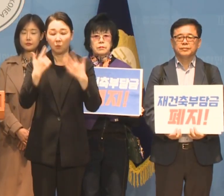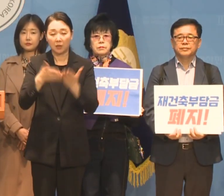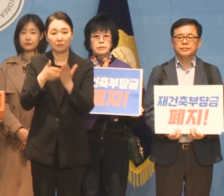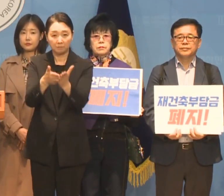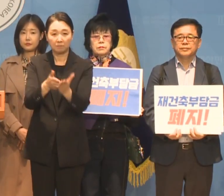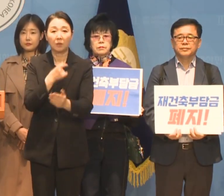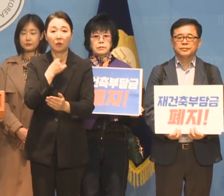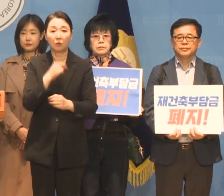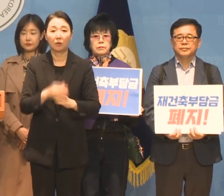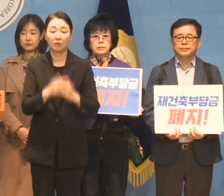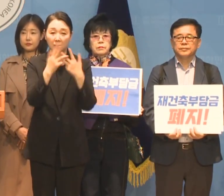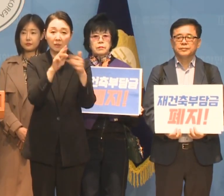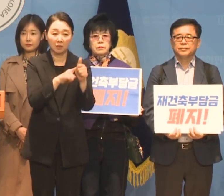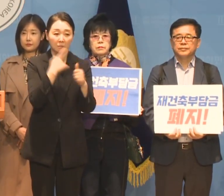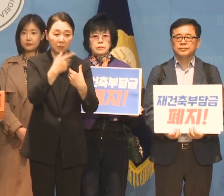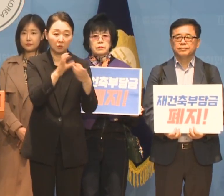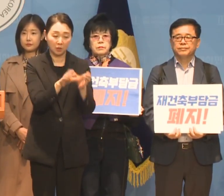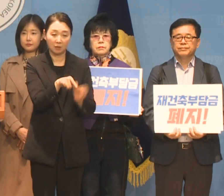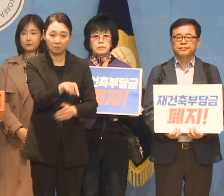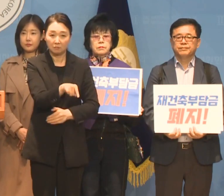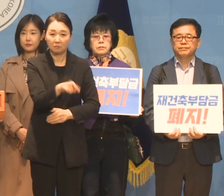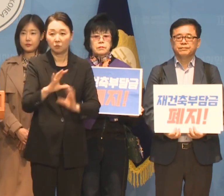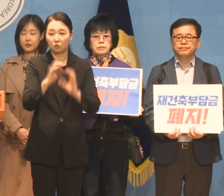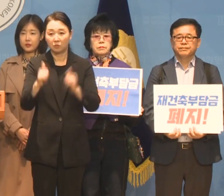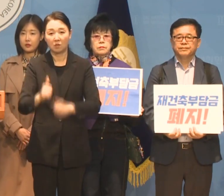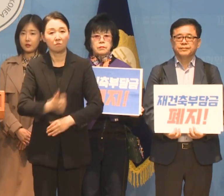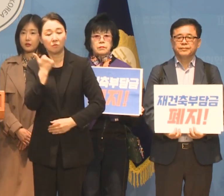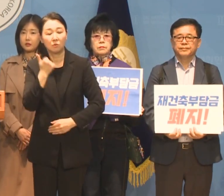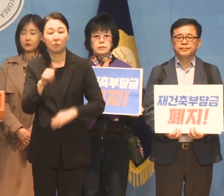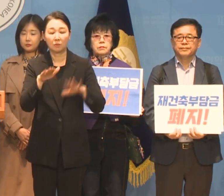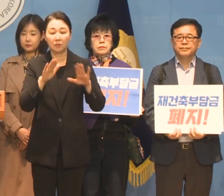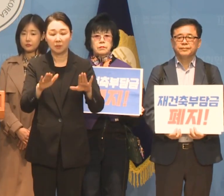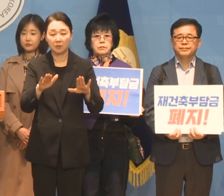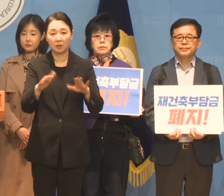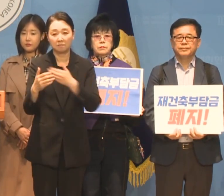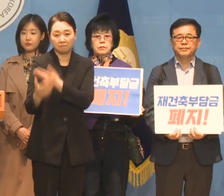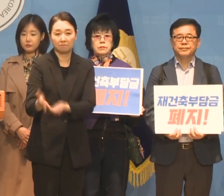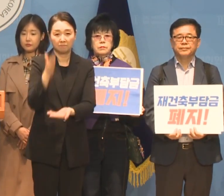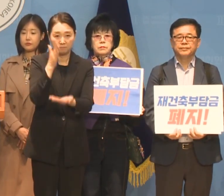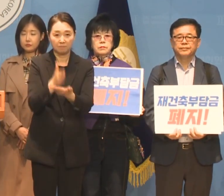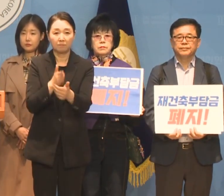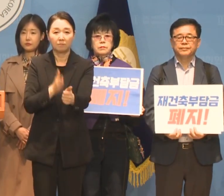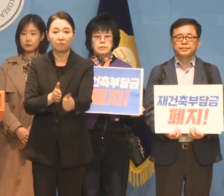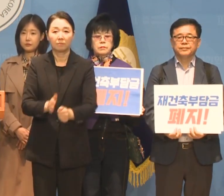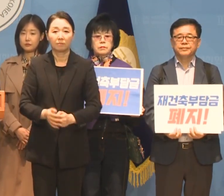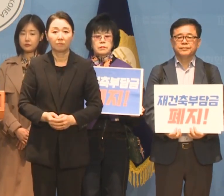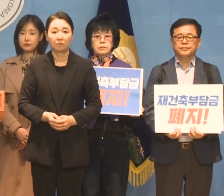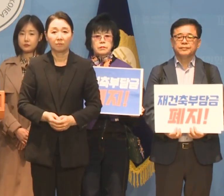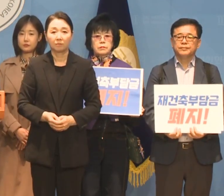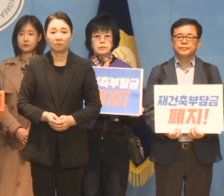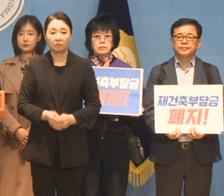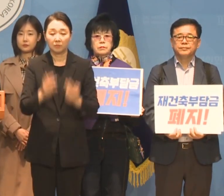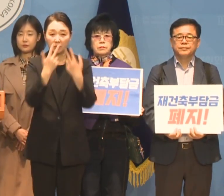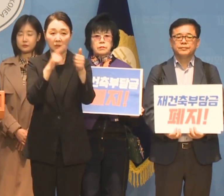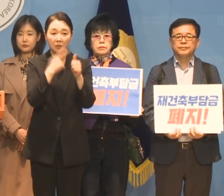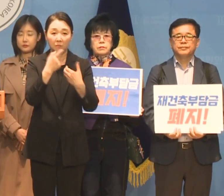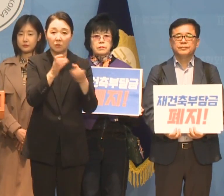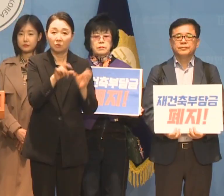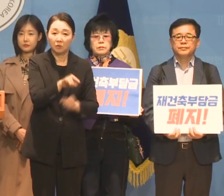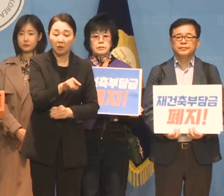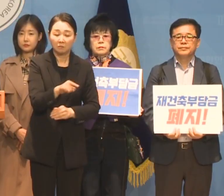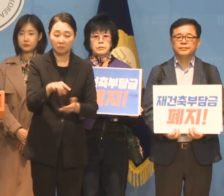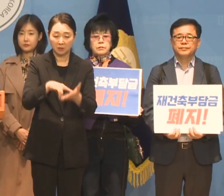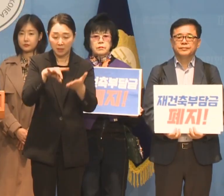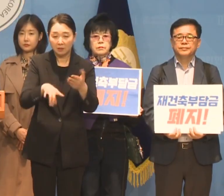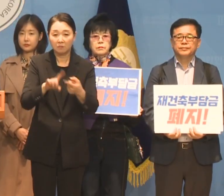요구합니다. 이재명과 민주당은 국민의 분노를 더 이상 외면하지 마십시오. 이재명 민주당의